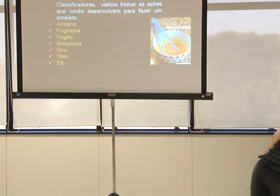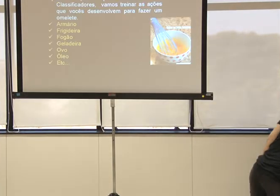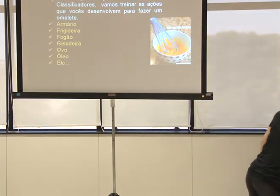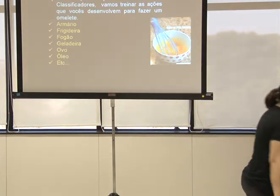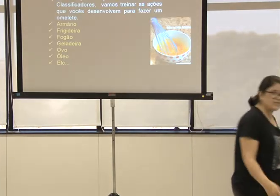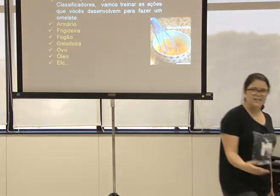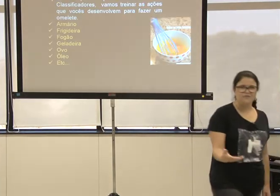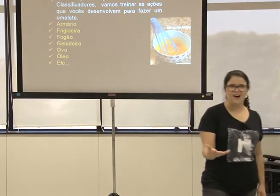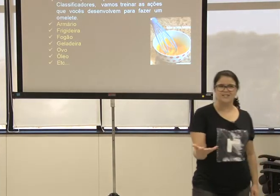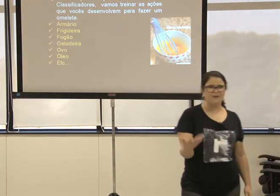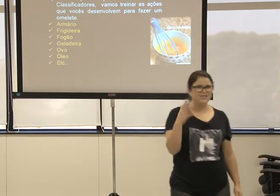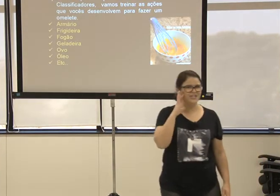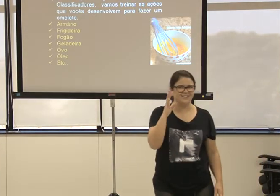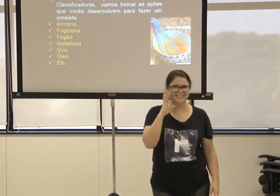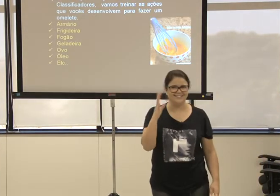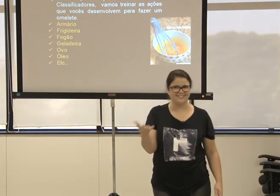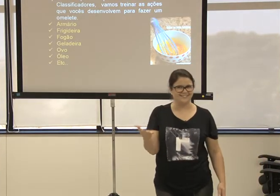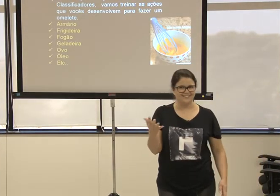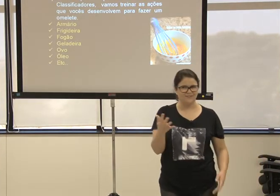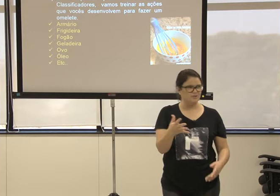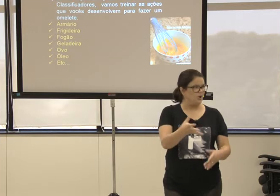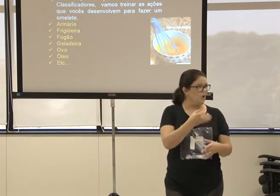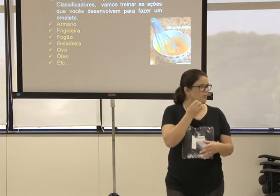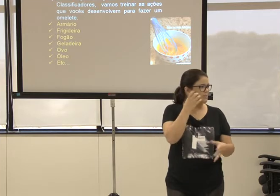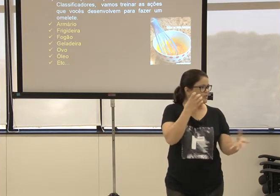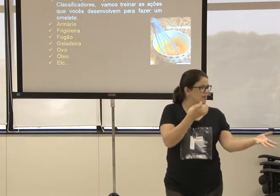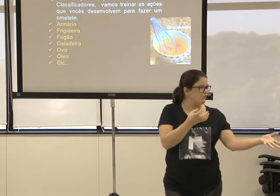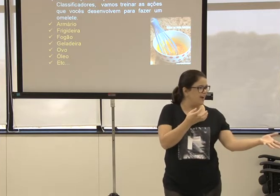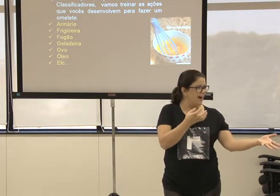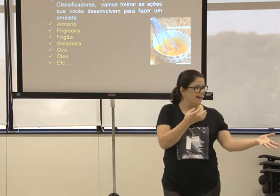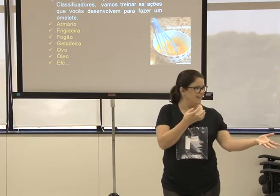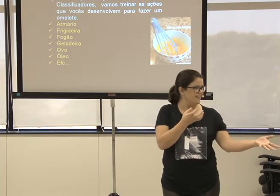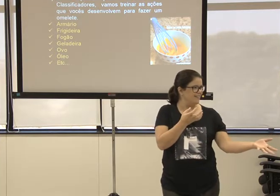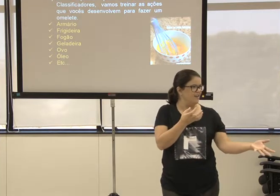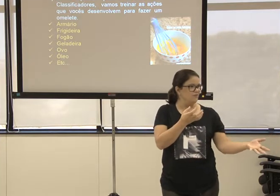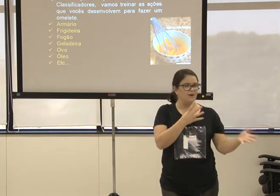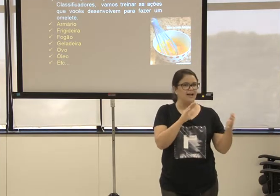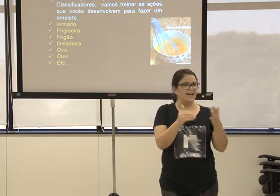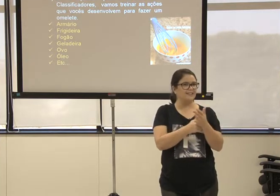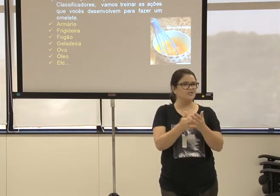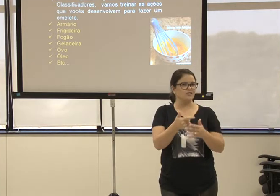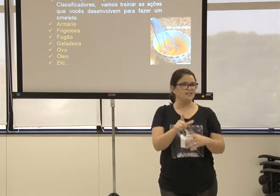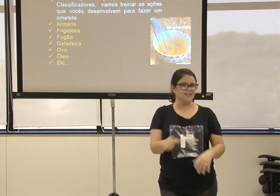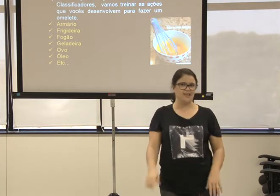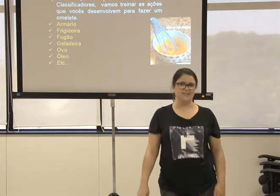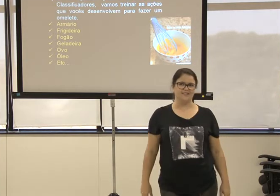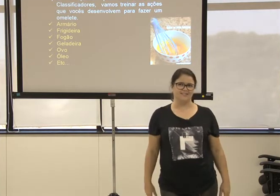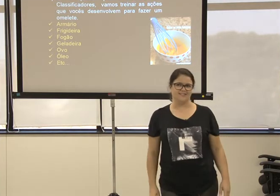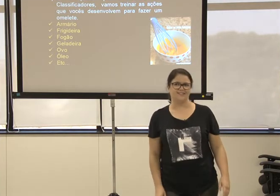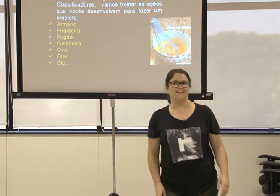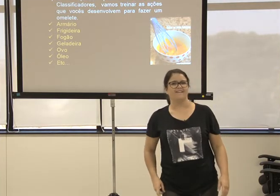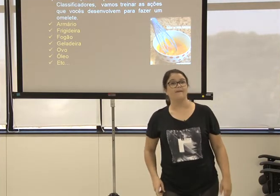Porque senão seria fácil, imagina. A pessoa roubou seu celular, vai lá e cadastra outra senha.